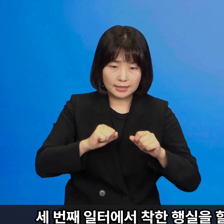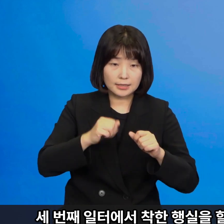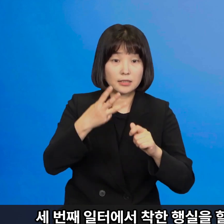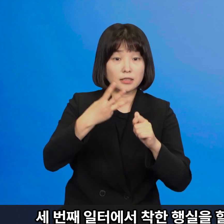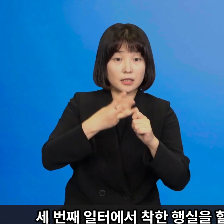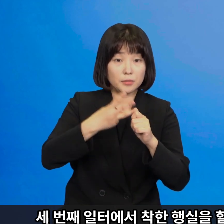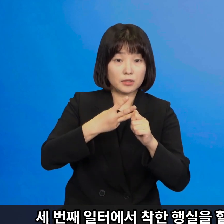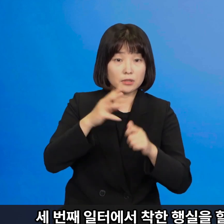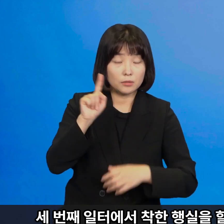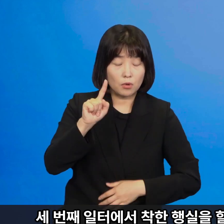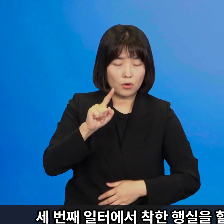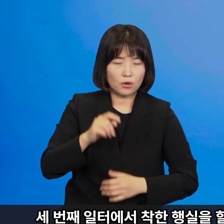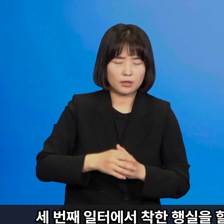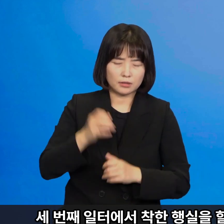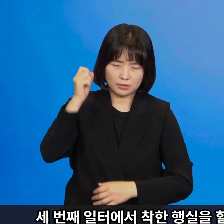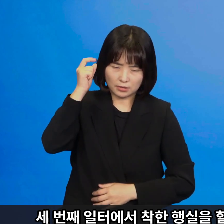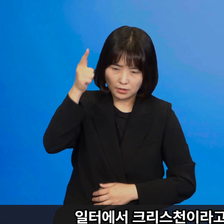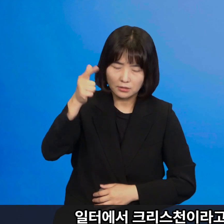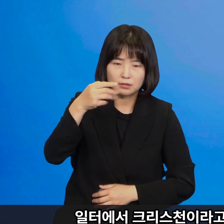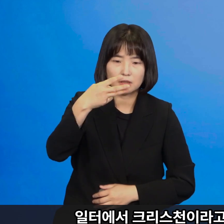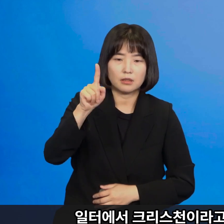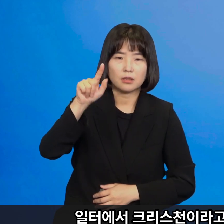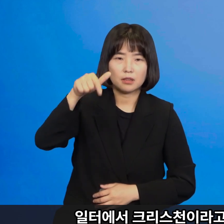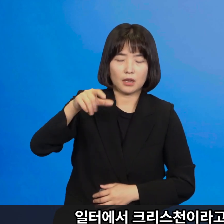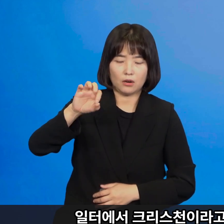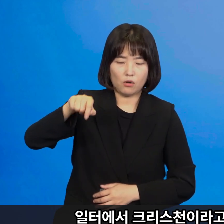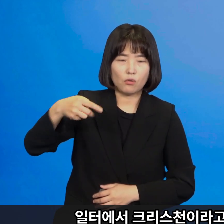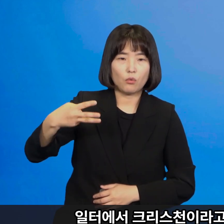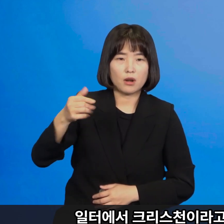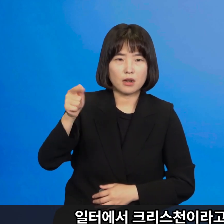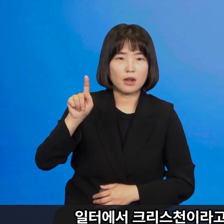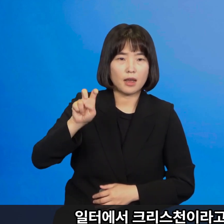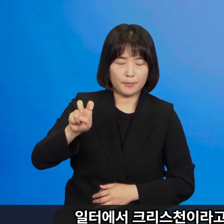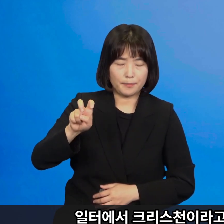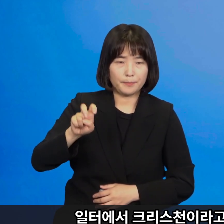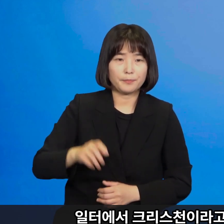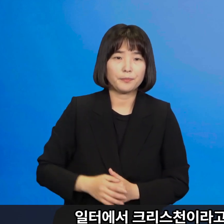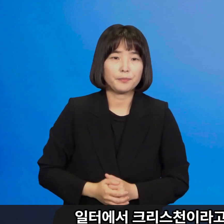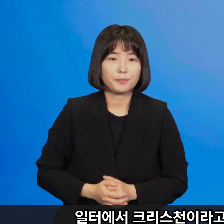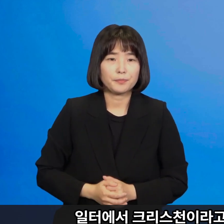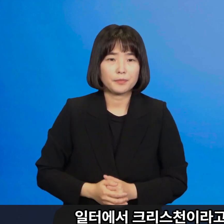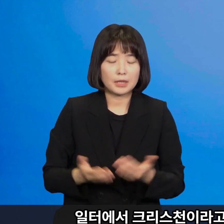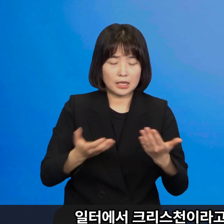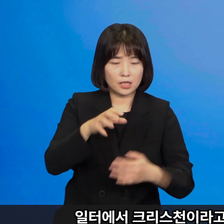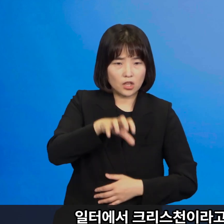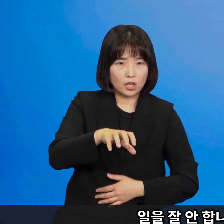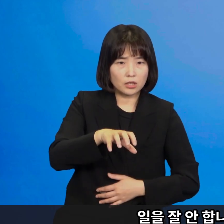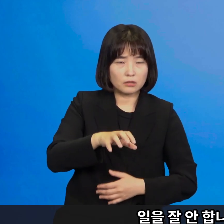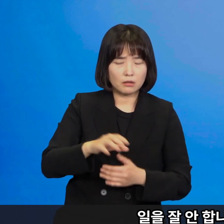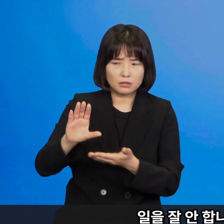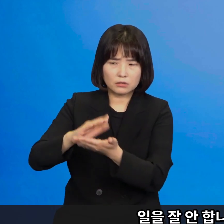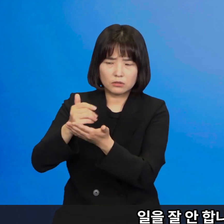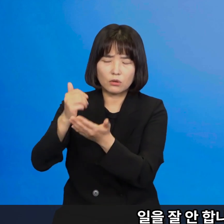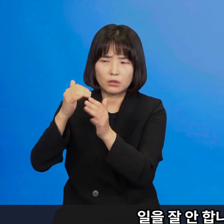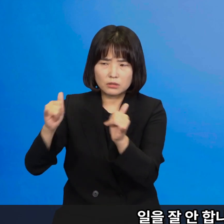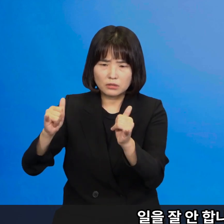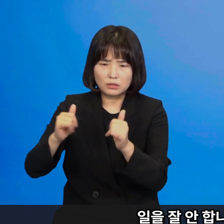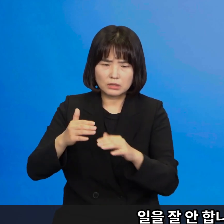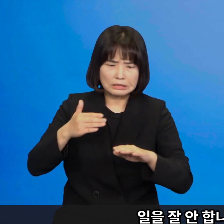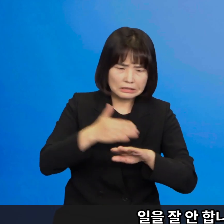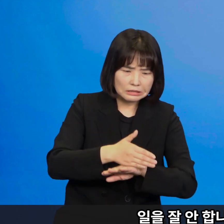번째는 탁월함입니다. 일터에서 크리스천이라고 하는 사람이 지각을 합니다. 일을 잘 안